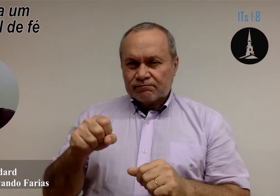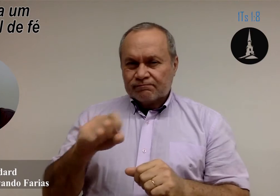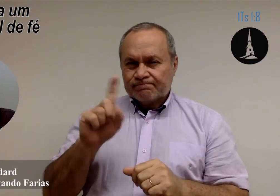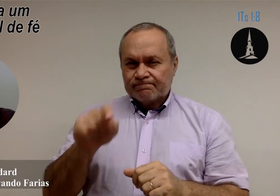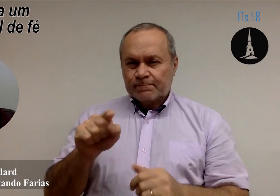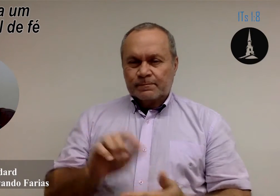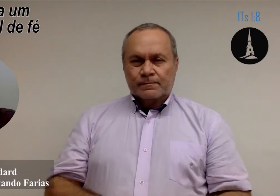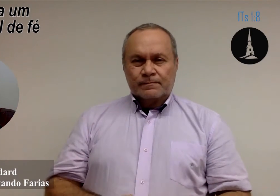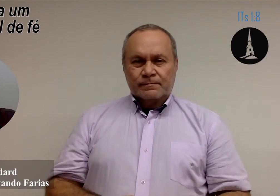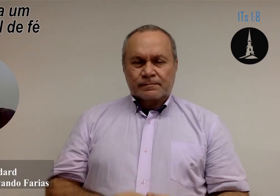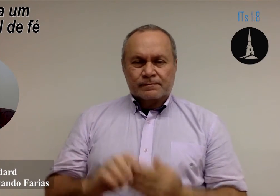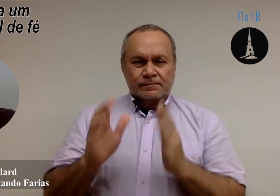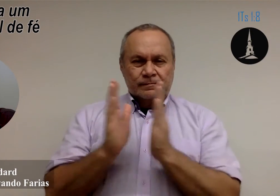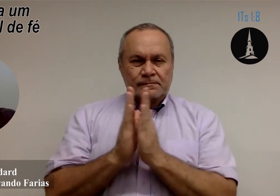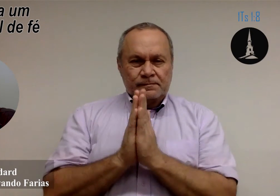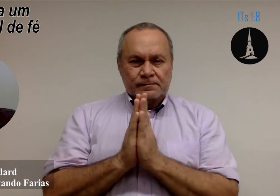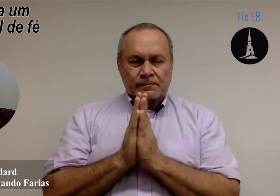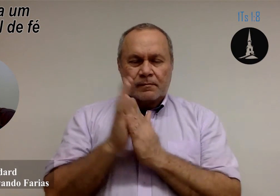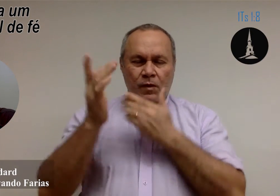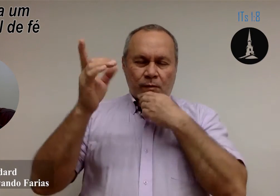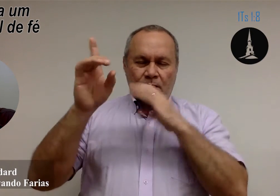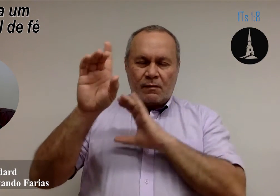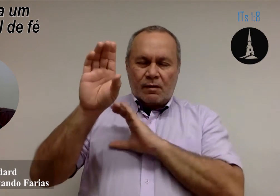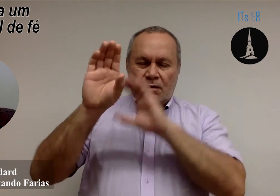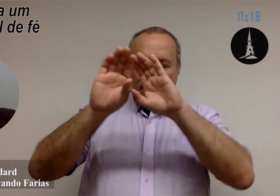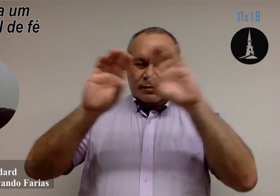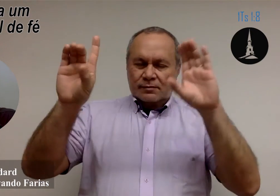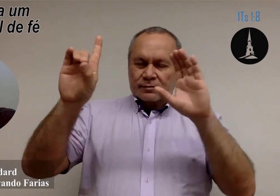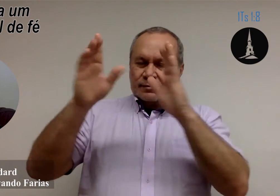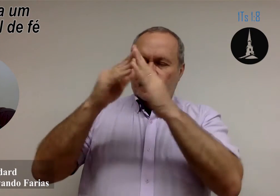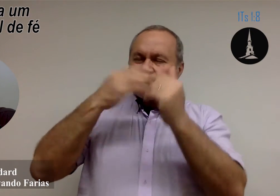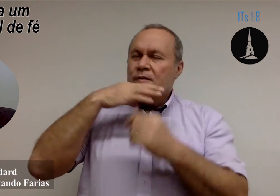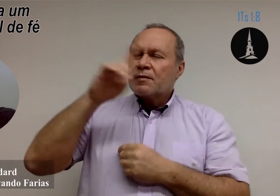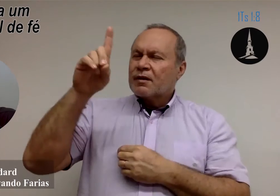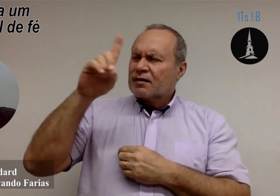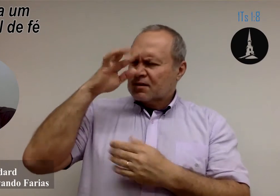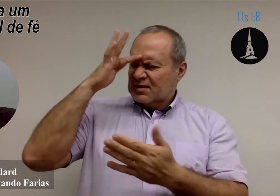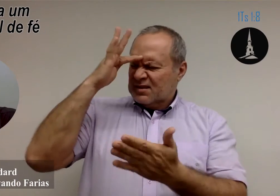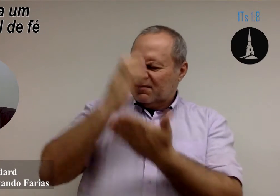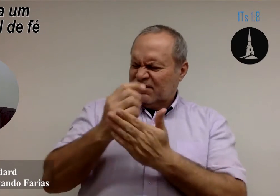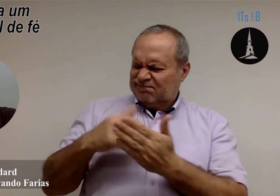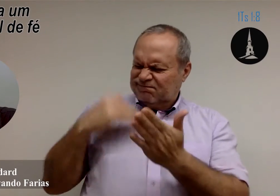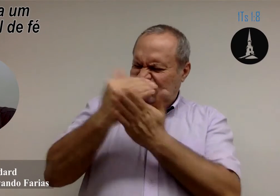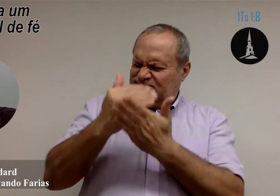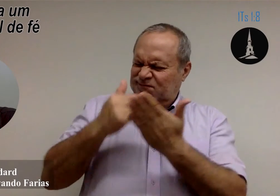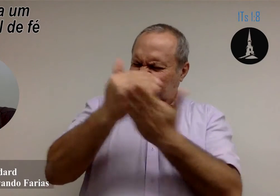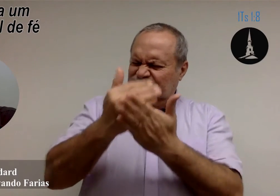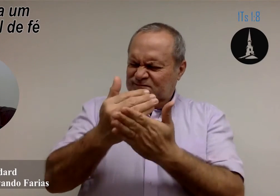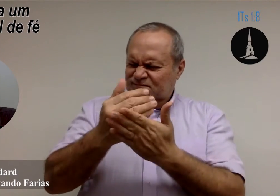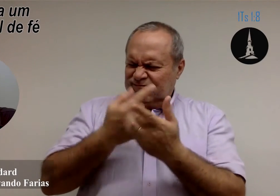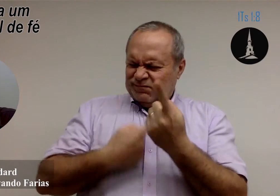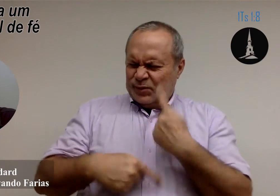enfrentar. Vamos orar? Pai Celeste, nós te pedimos, aumenta a nossa fé